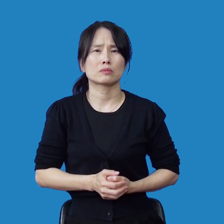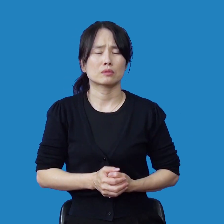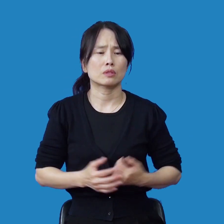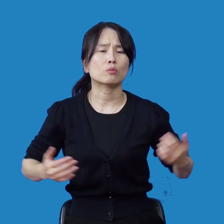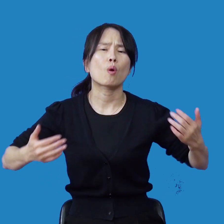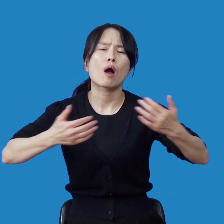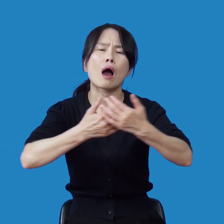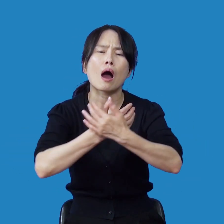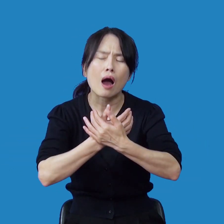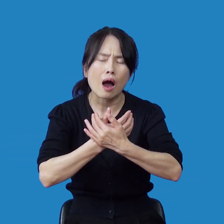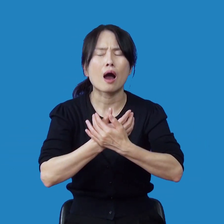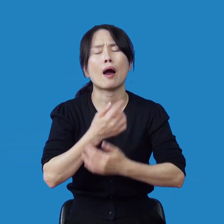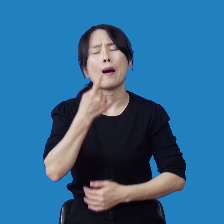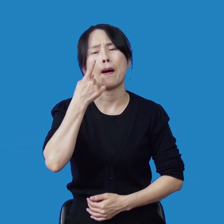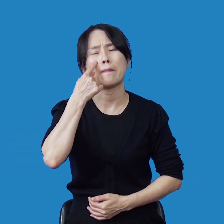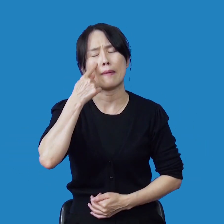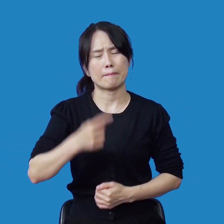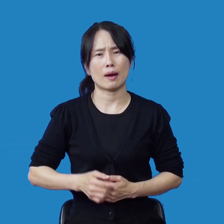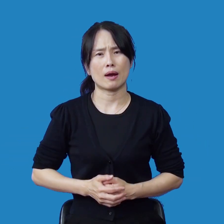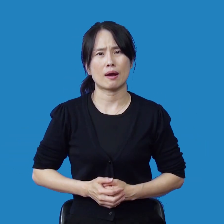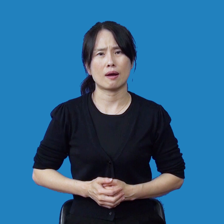꼭 안아주십시오.